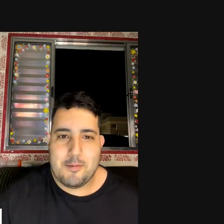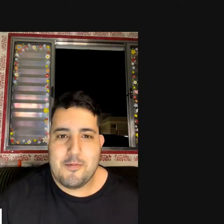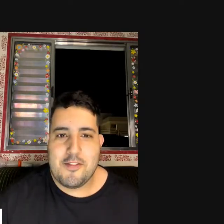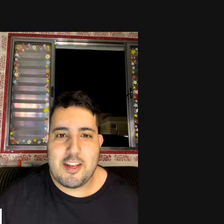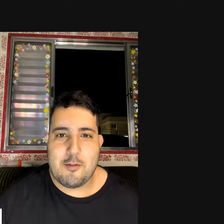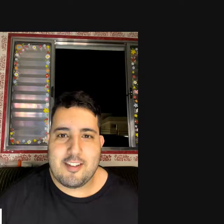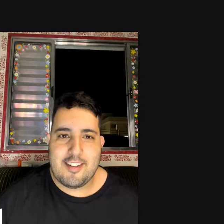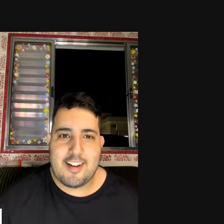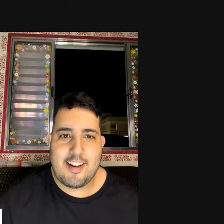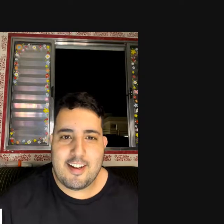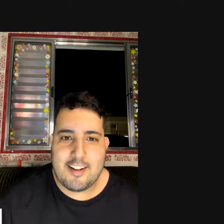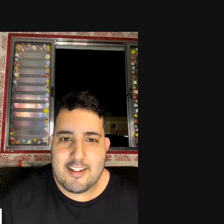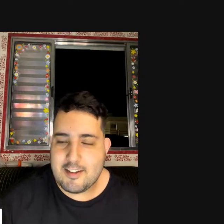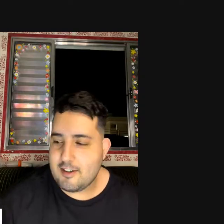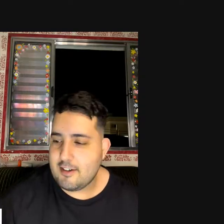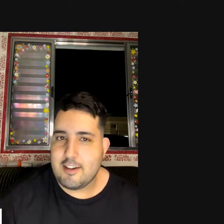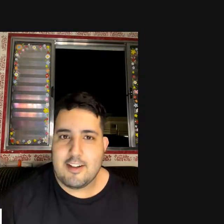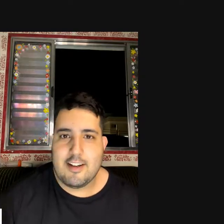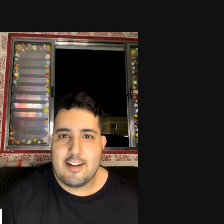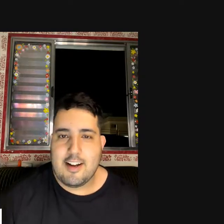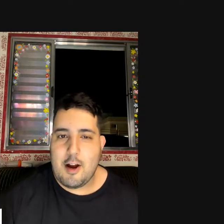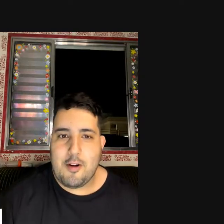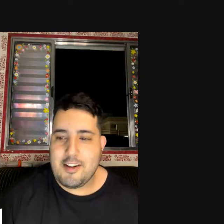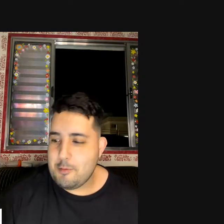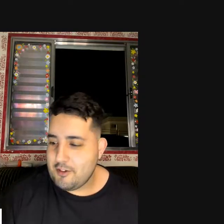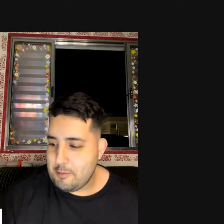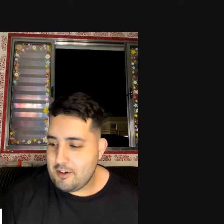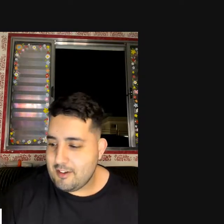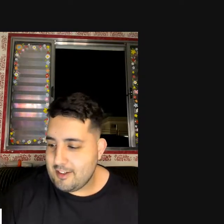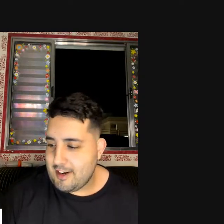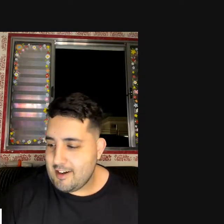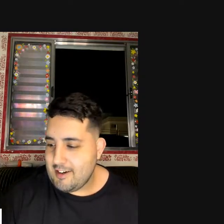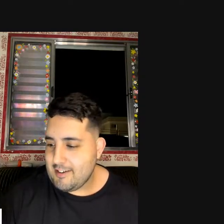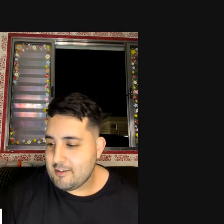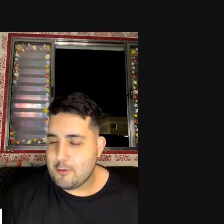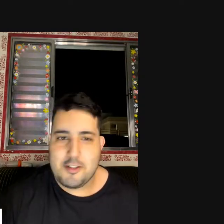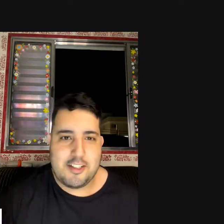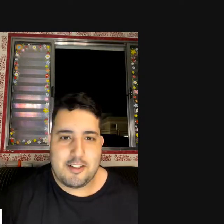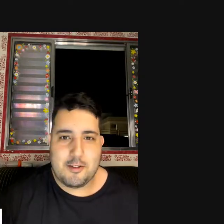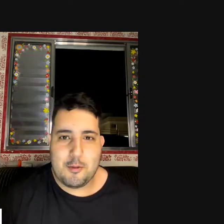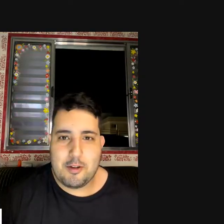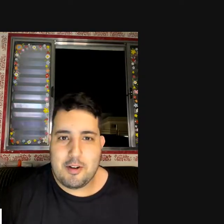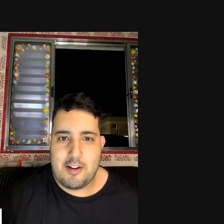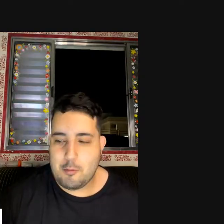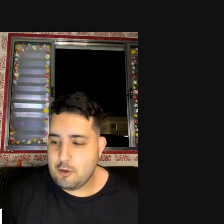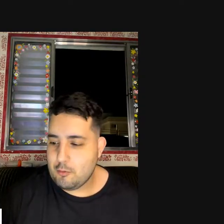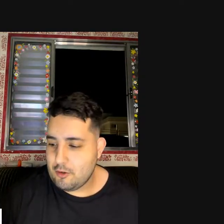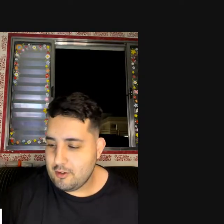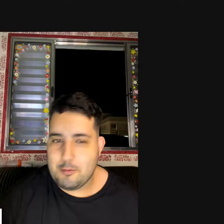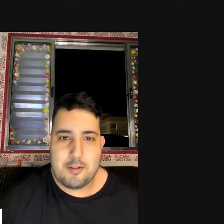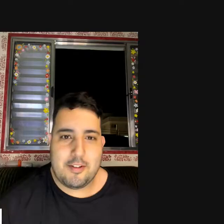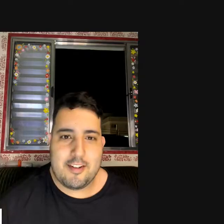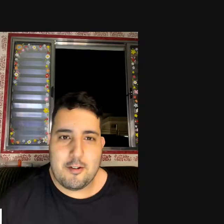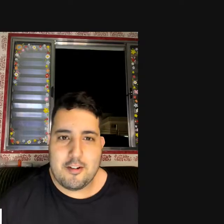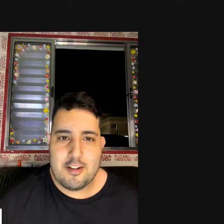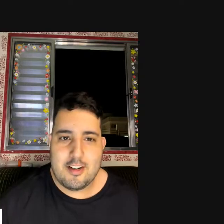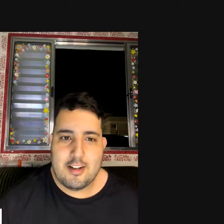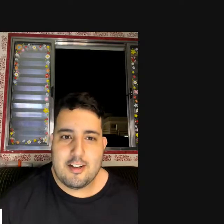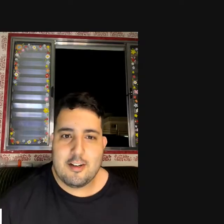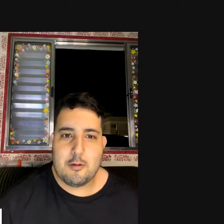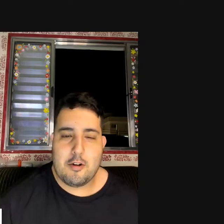sabido que você estaria aqui. Aguardando meus amigos entrarem. Hoje nós vamos ter uma live muito boa, muito